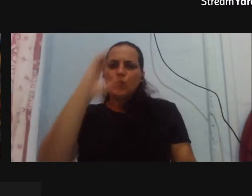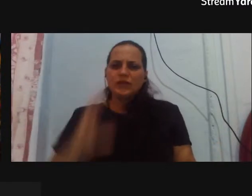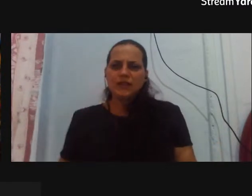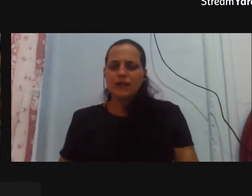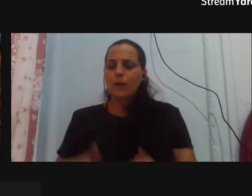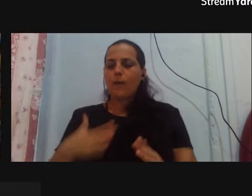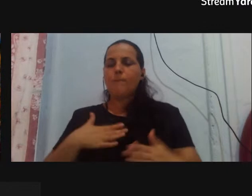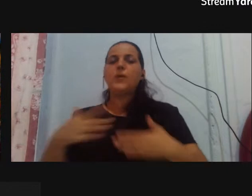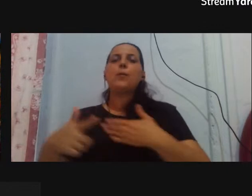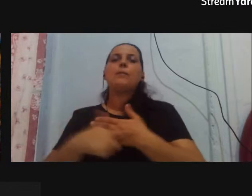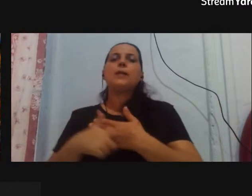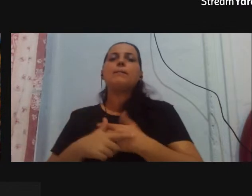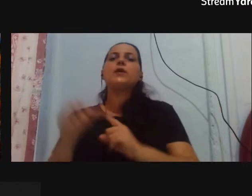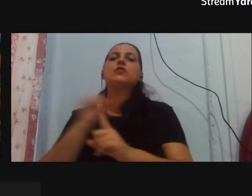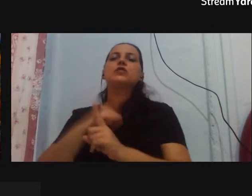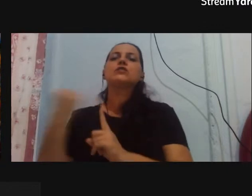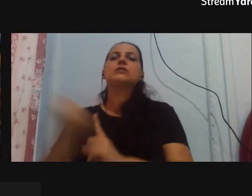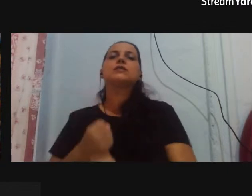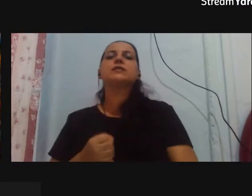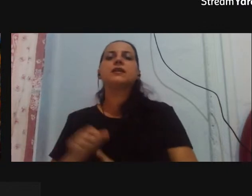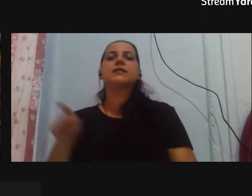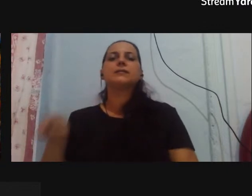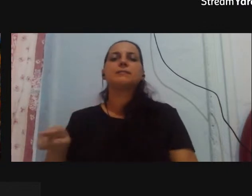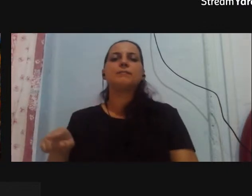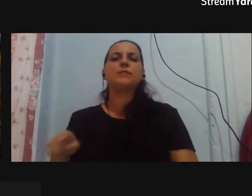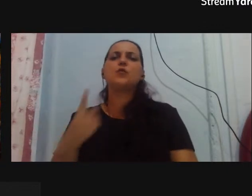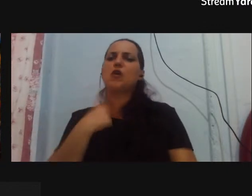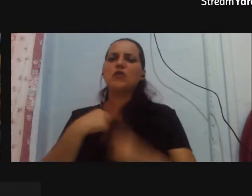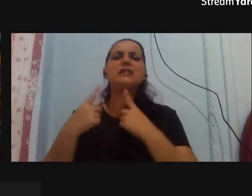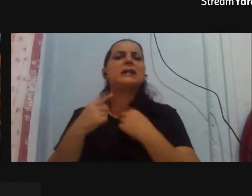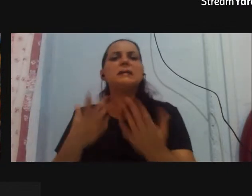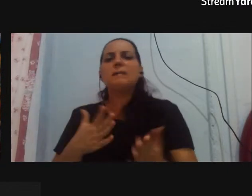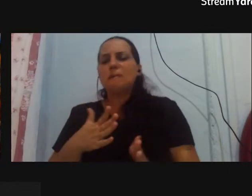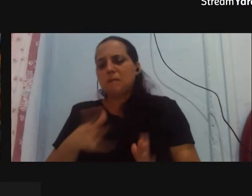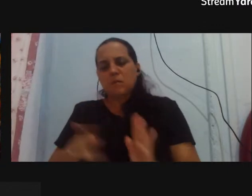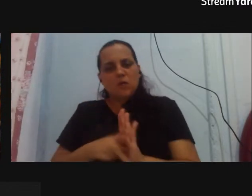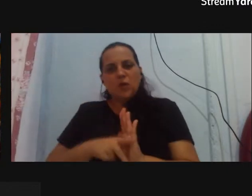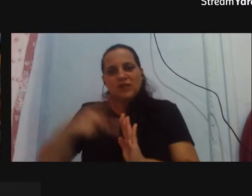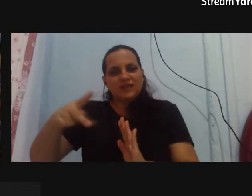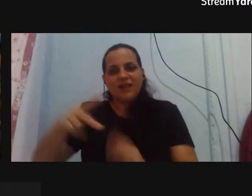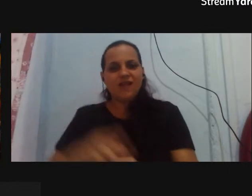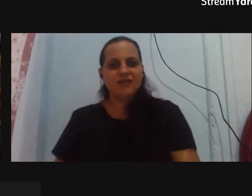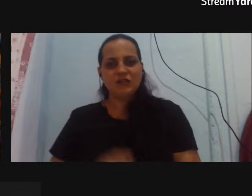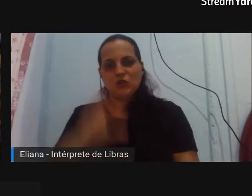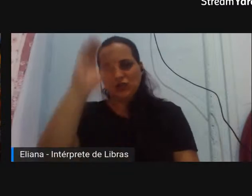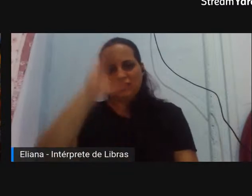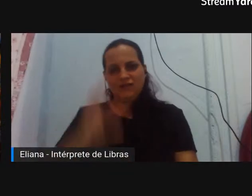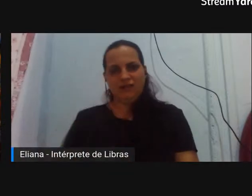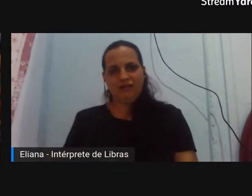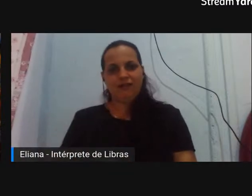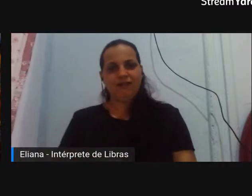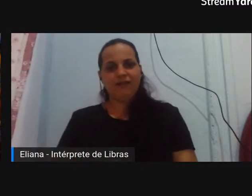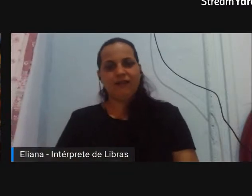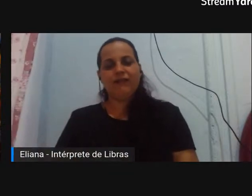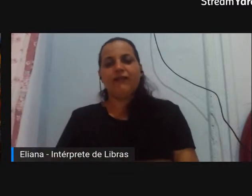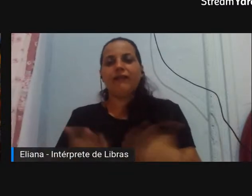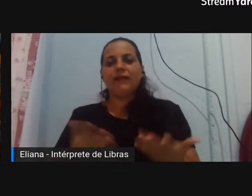sua vontade e de acordo com seus talentos. Sim. Eu gosto sempre de